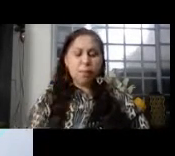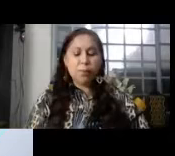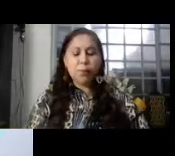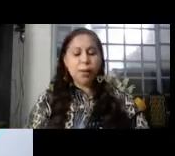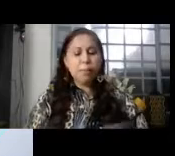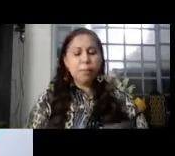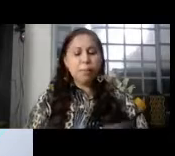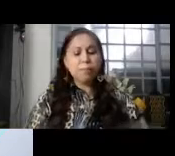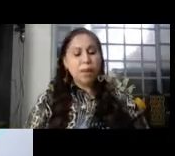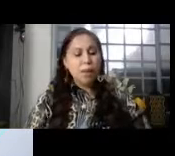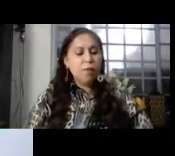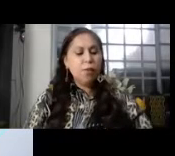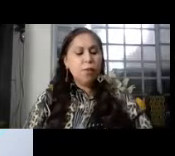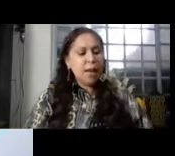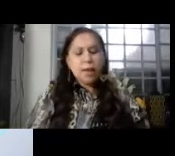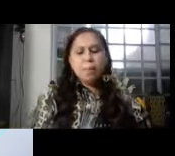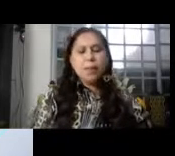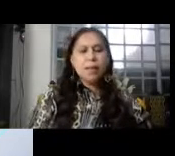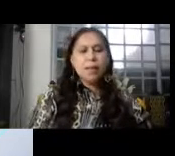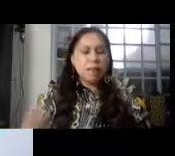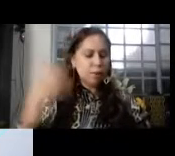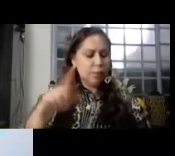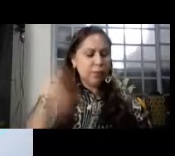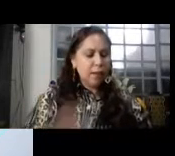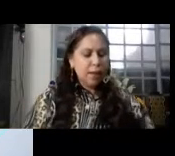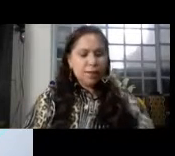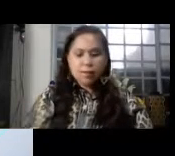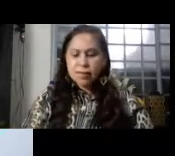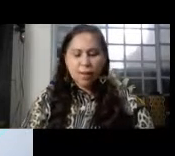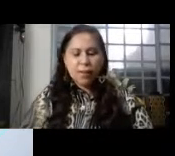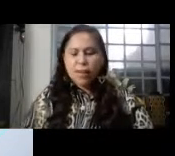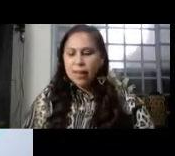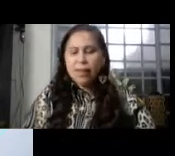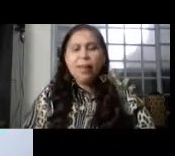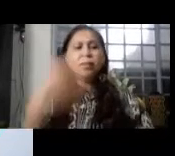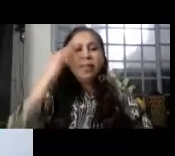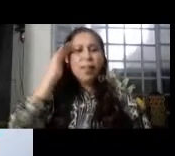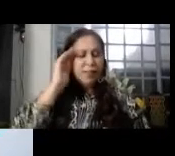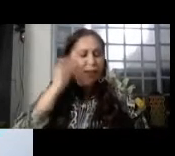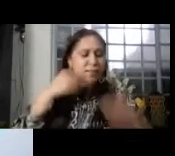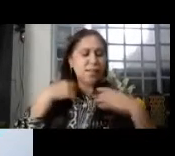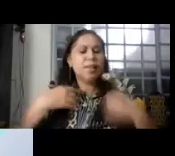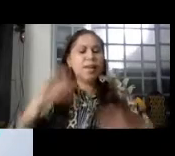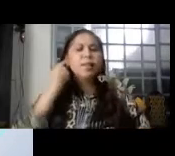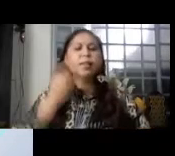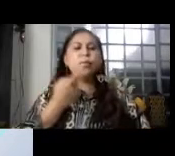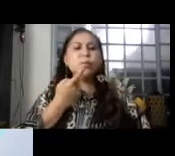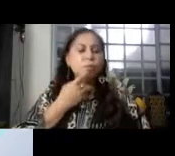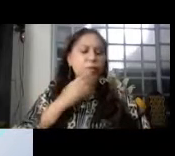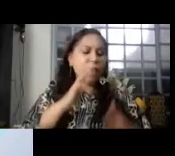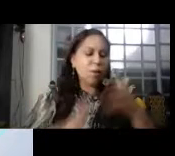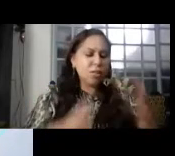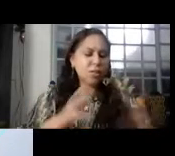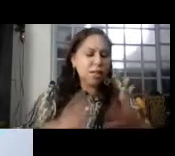quê? Porque eu vou estar repetindo esse sinal, né? Até quem não entende diz, eita, que os